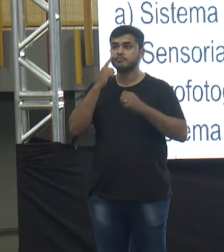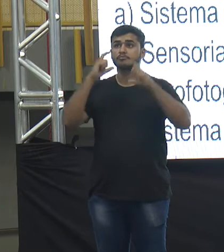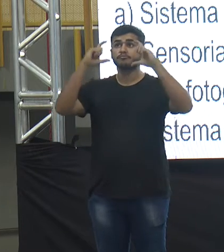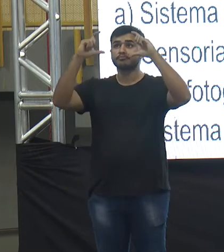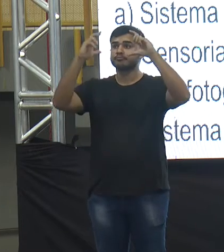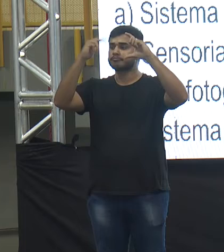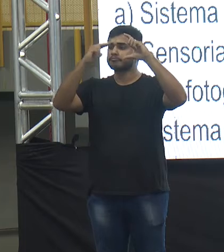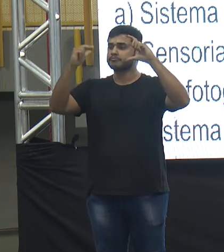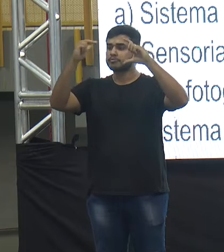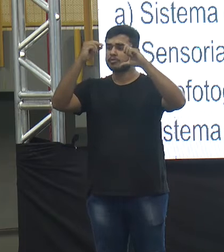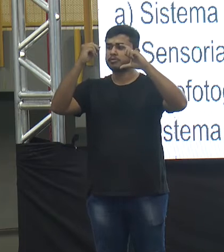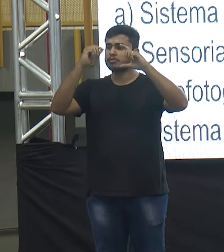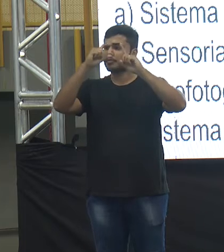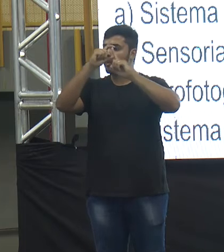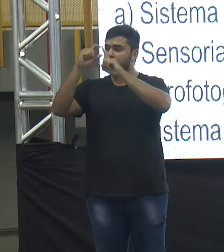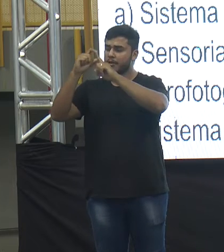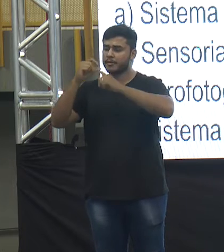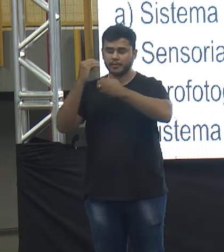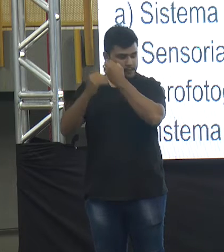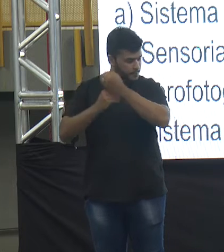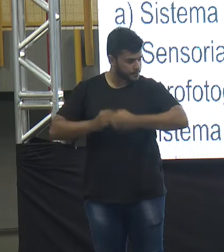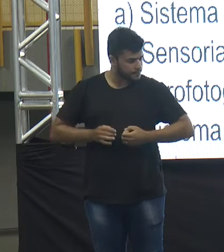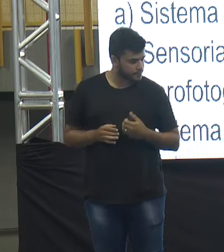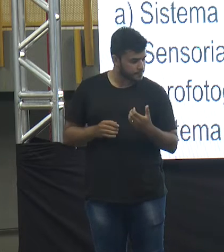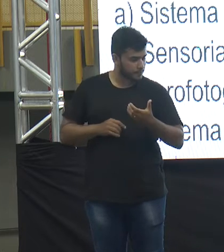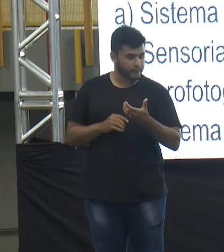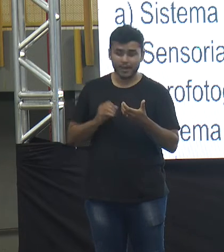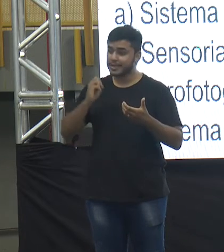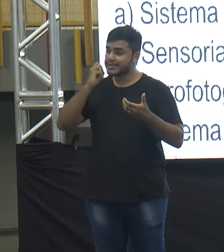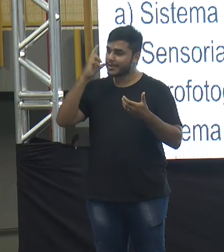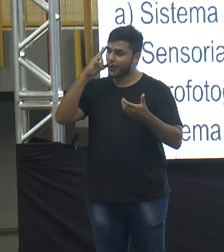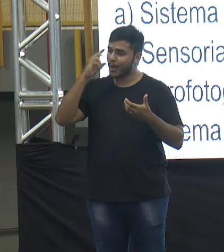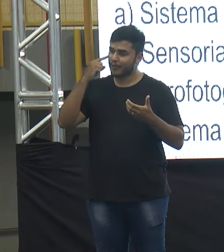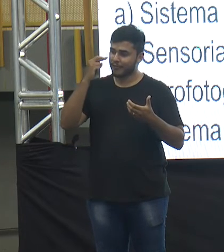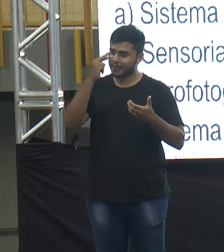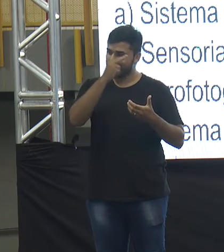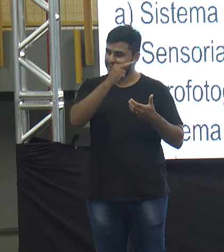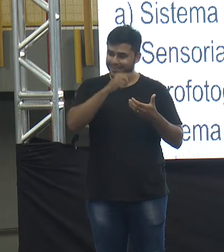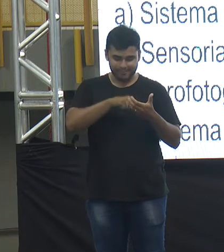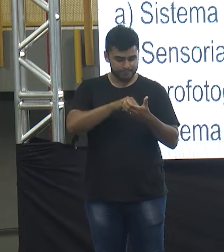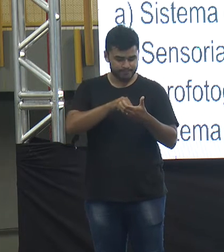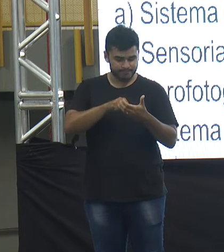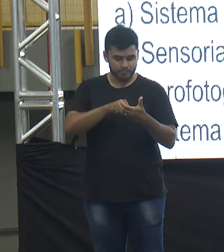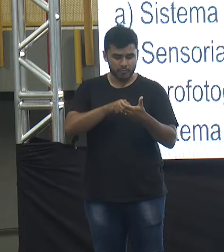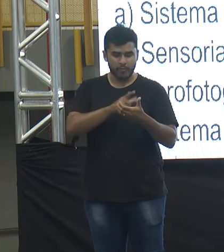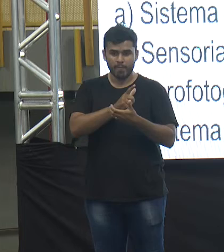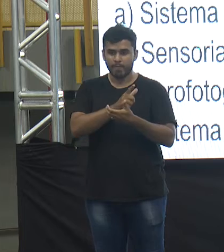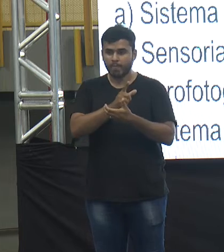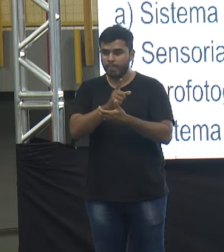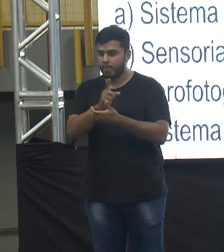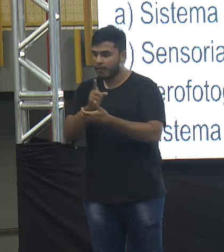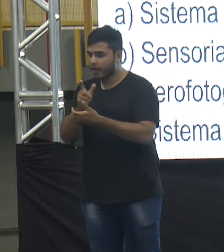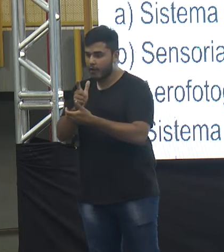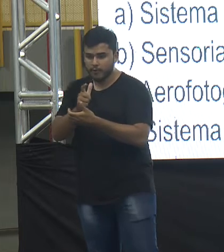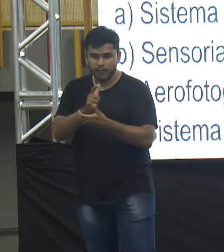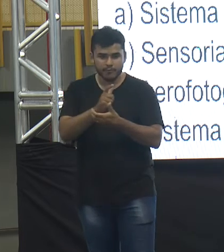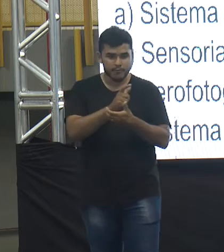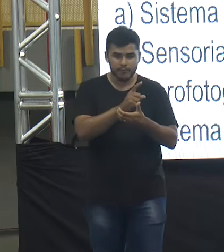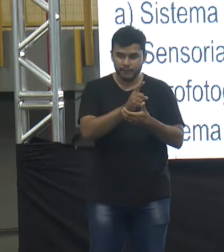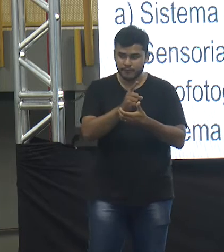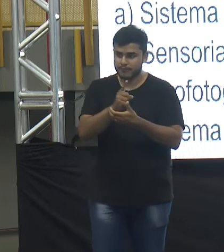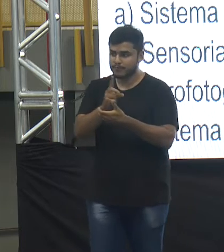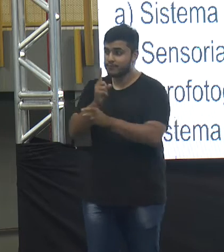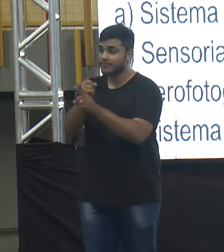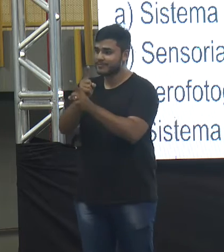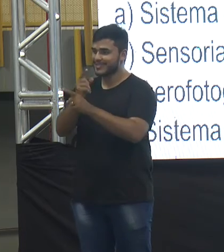tu constata aí o celularzinho nas mãos de cada um. Significa dizer que ele está definindo a localização